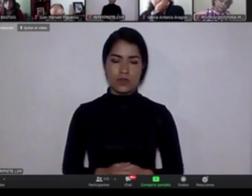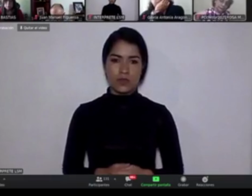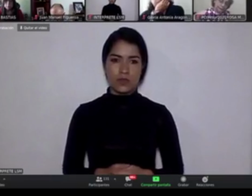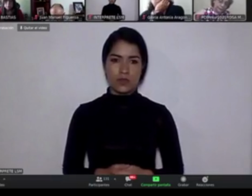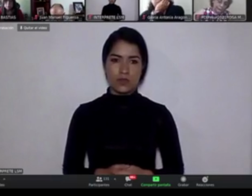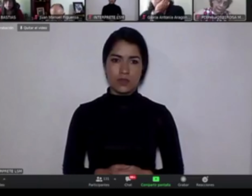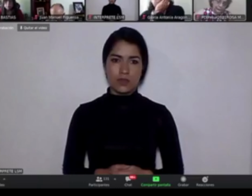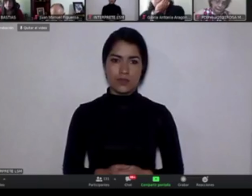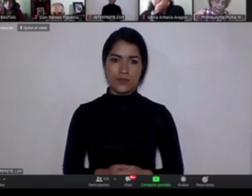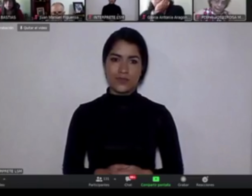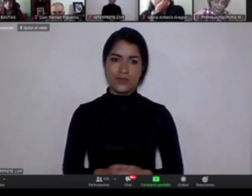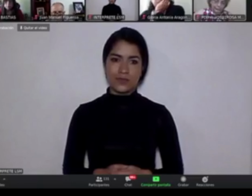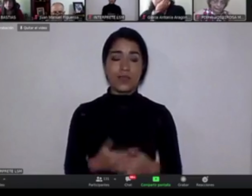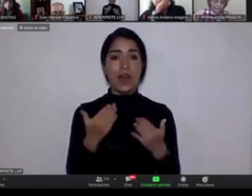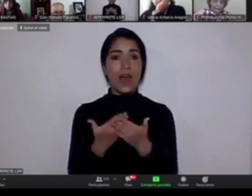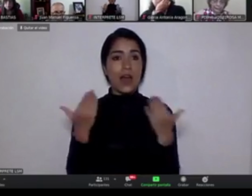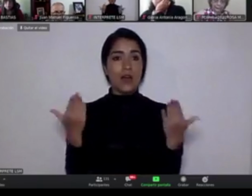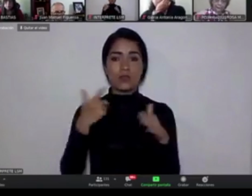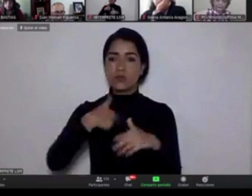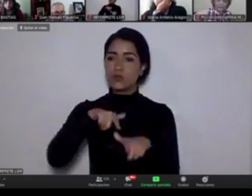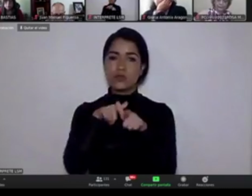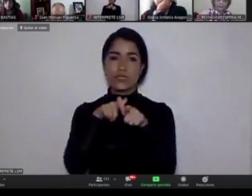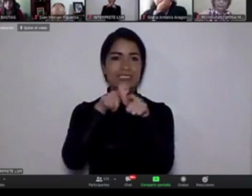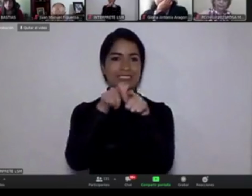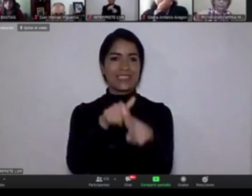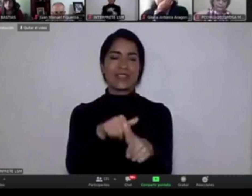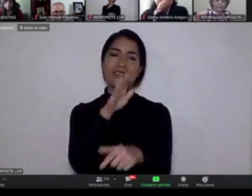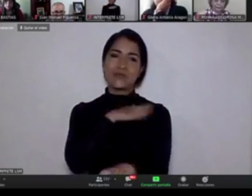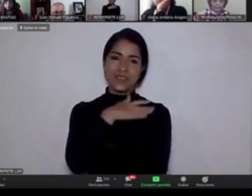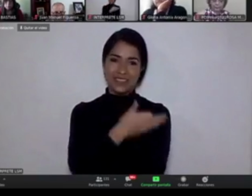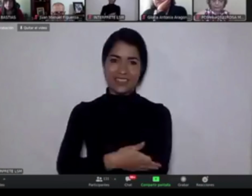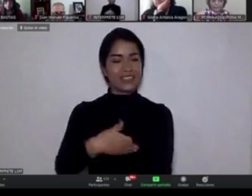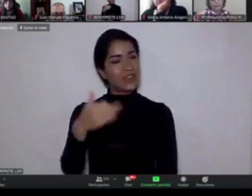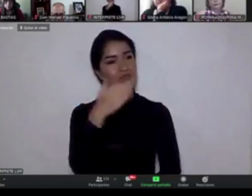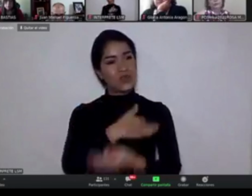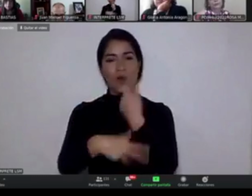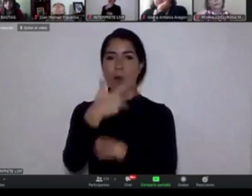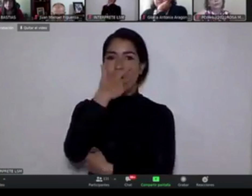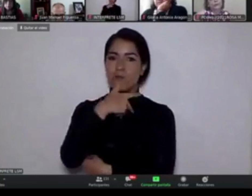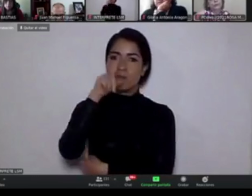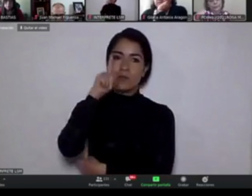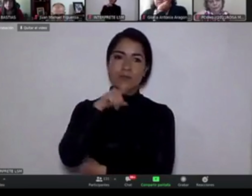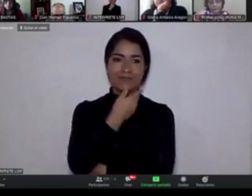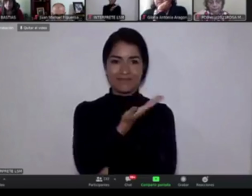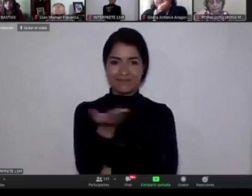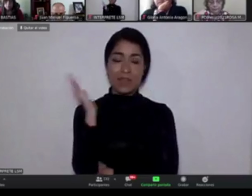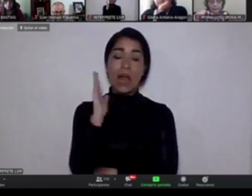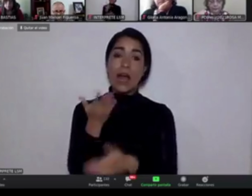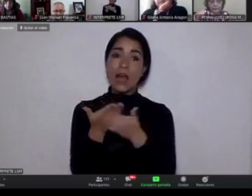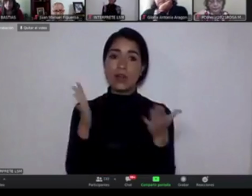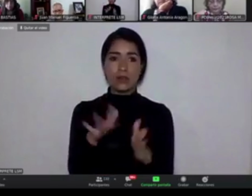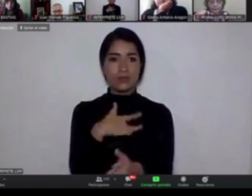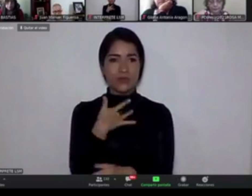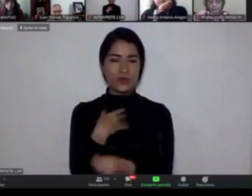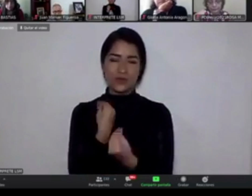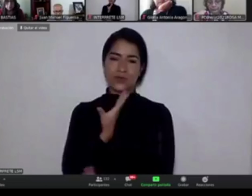pues vamos a continuar muy buenas tardes a todas a todos para nosotros ha sido un placer